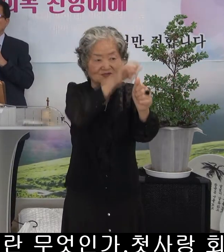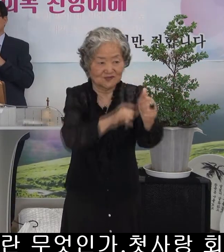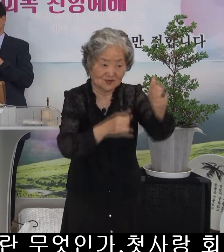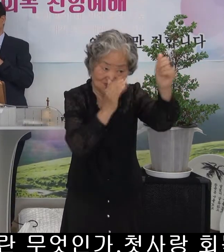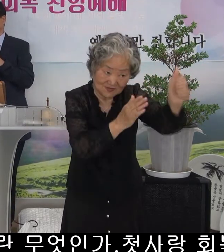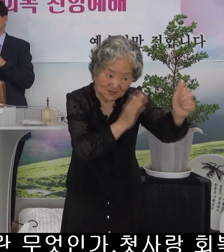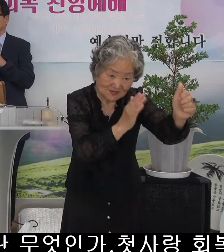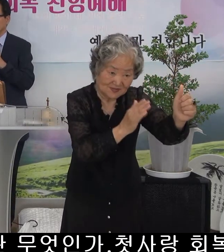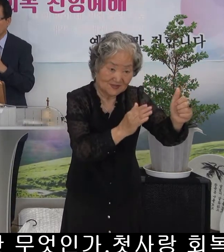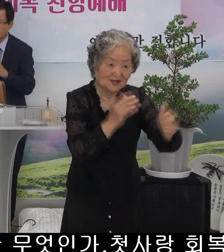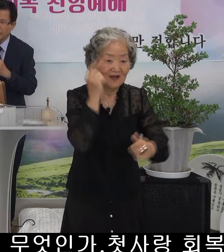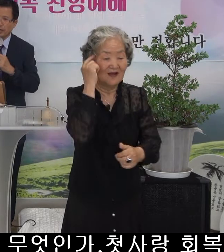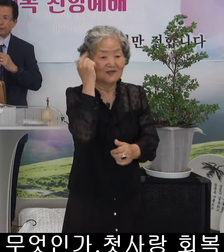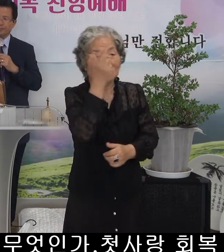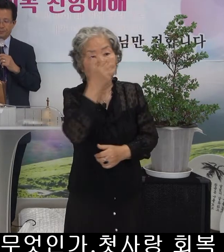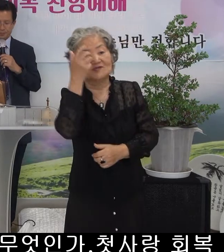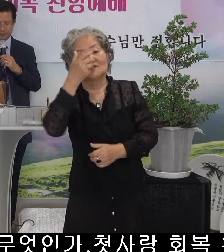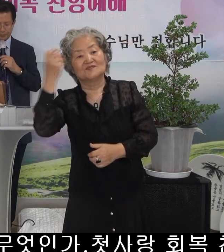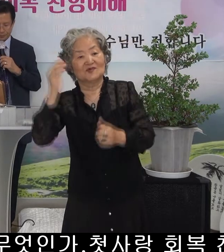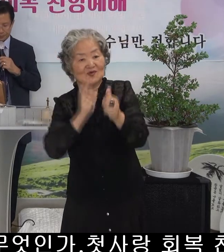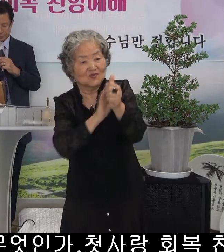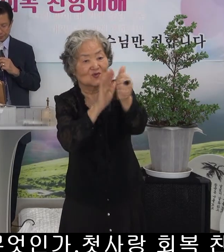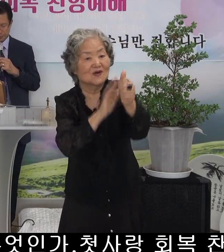성령님이 도와주신다는 것을 믿으시기 바랍니다.